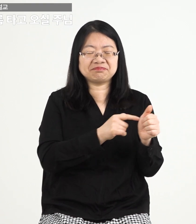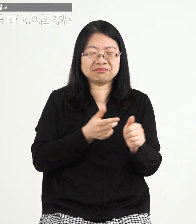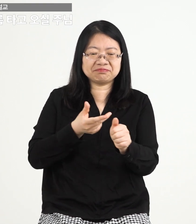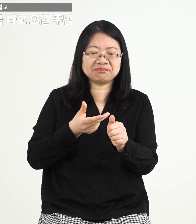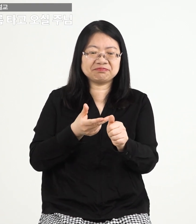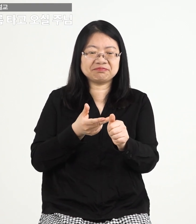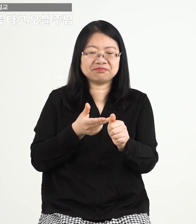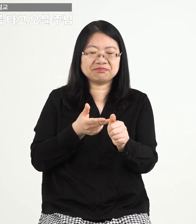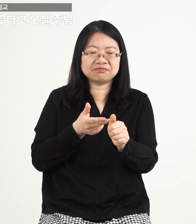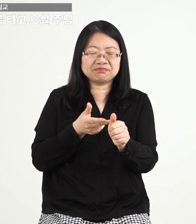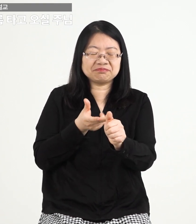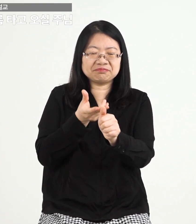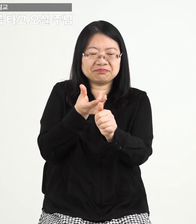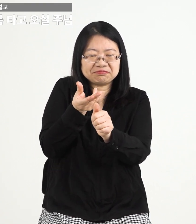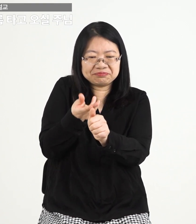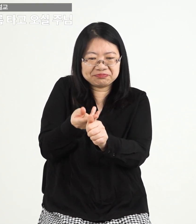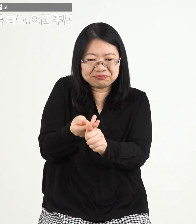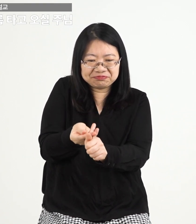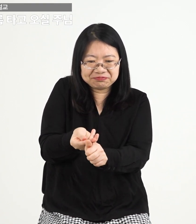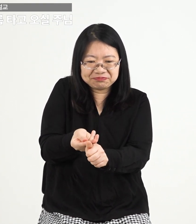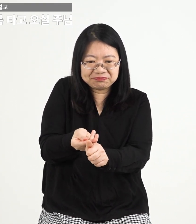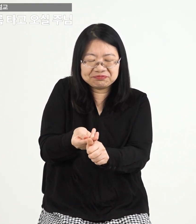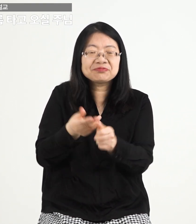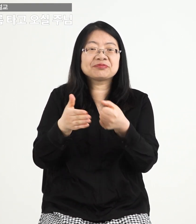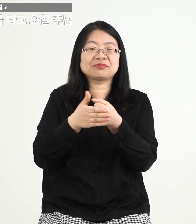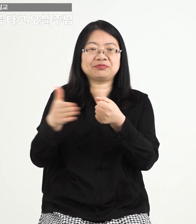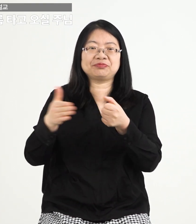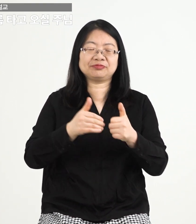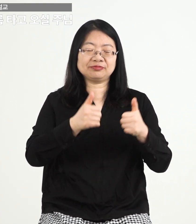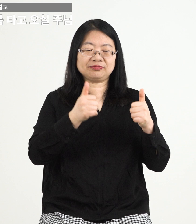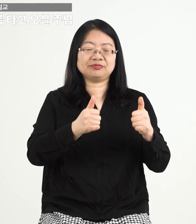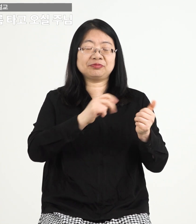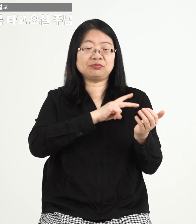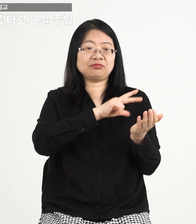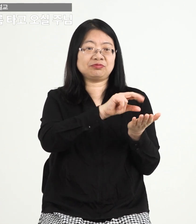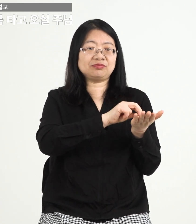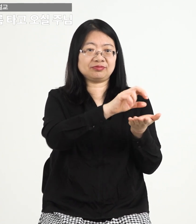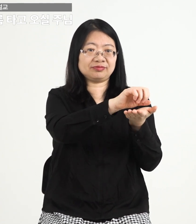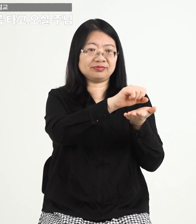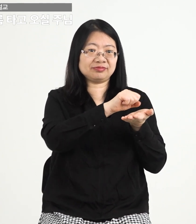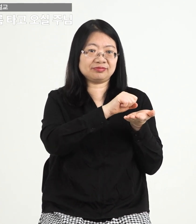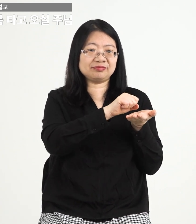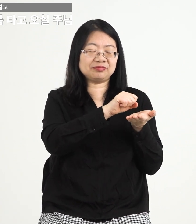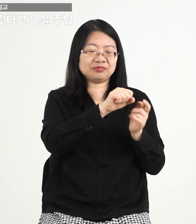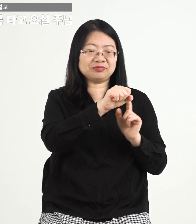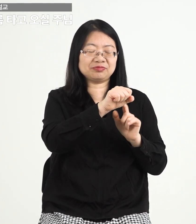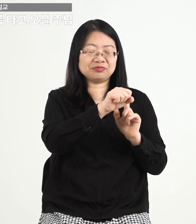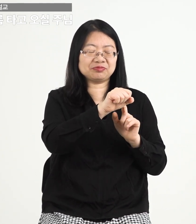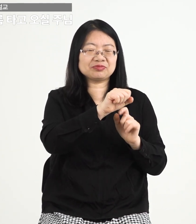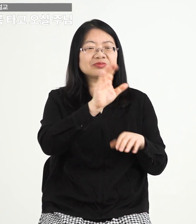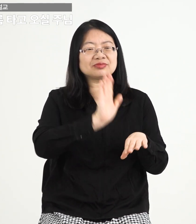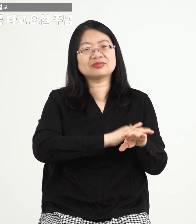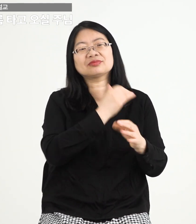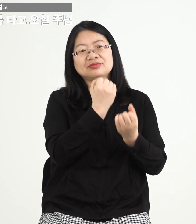가스라이팅을 통해서 이 심판이라는 주제를 타깃을 잘못 맞췄어요.